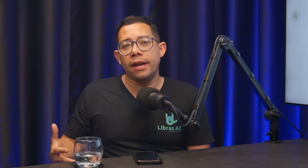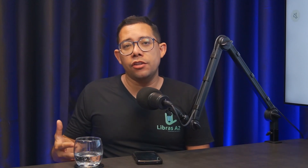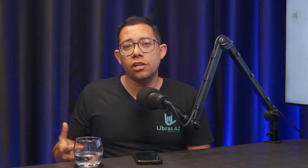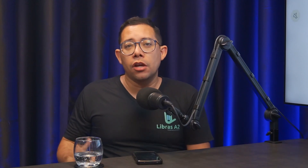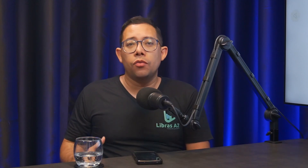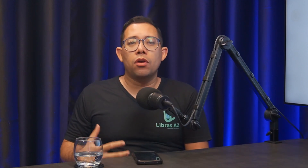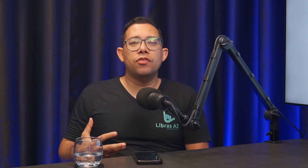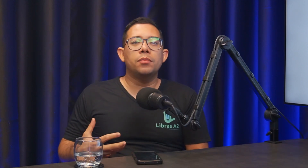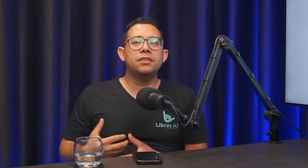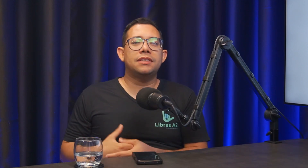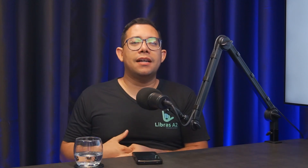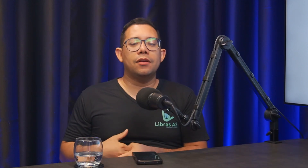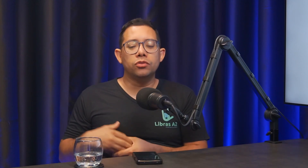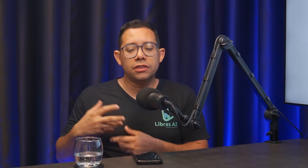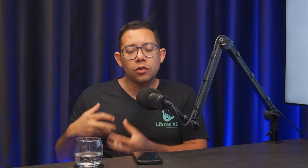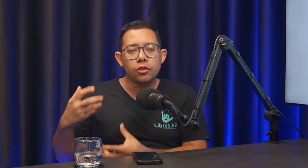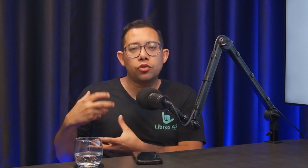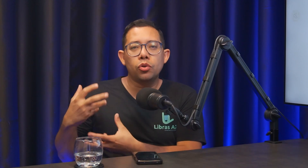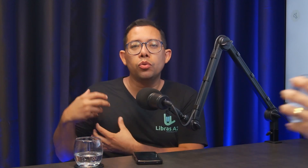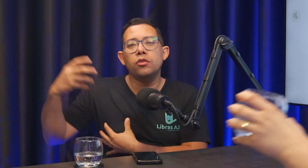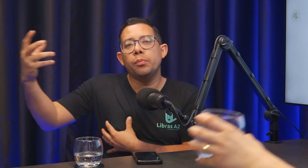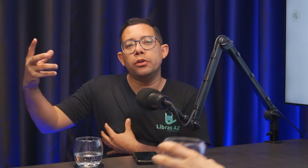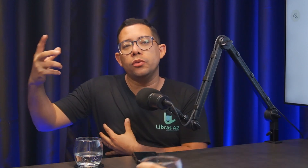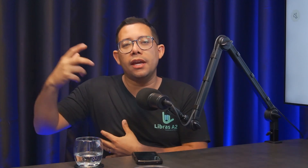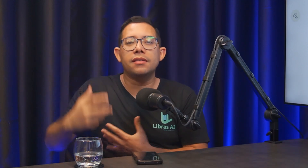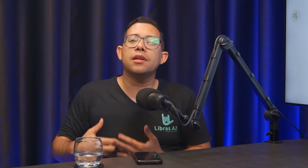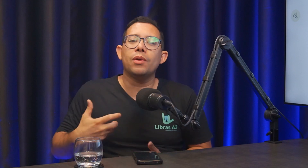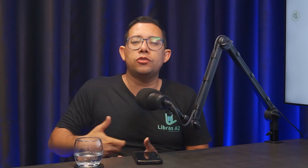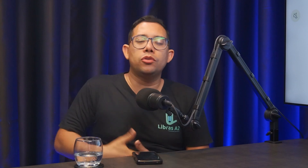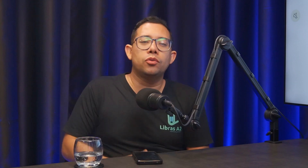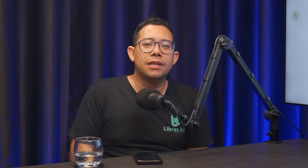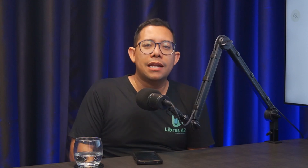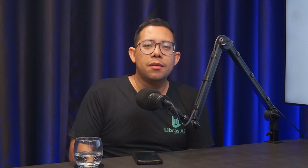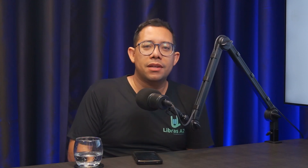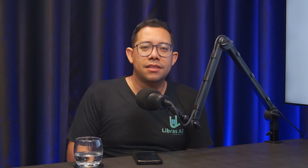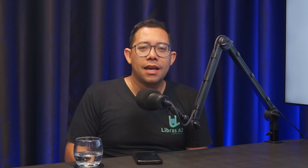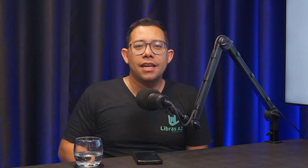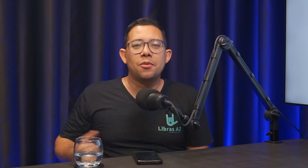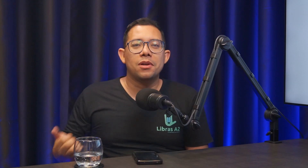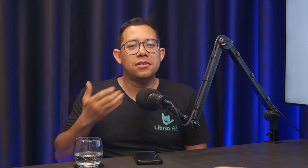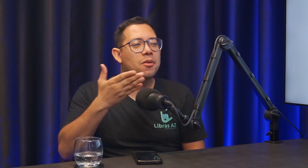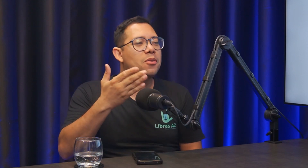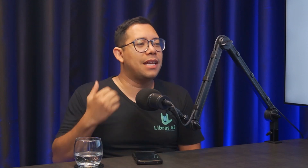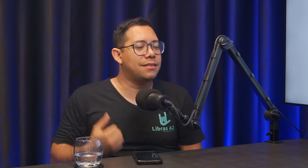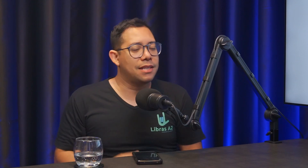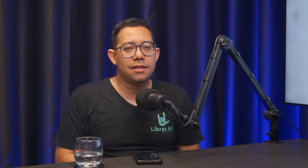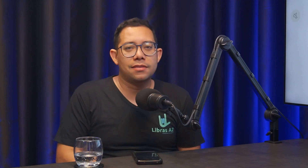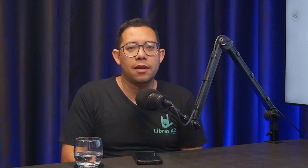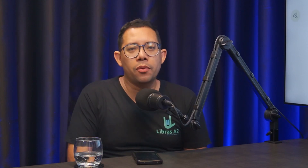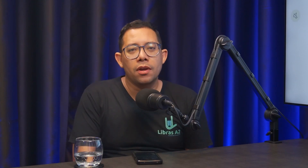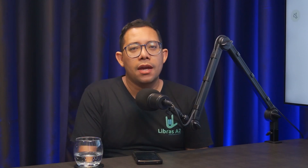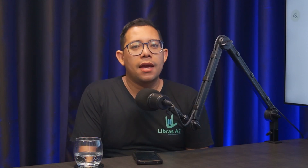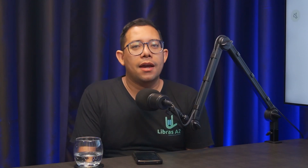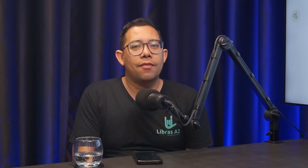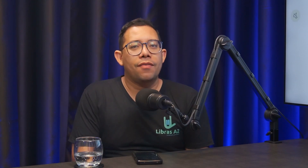consequentemente, nós vamos estar usando a estrutura do português e não a estrutura da Libras. E quando isso acontece nesse exemplo, vai falar assim,